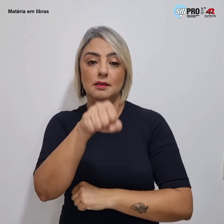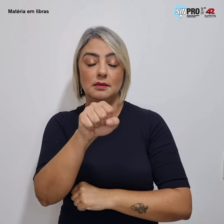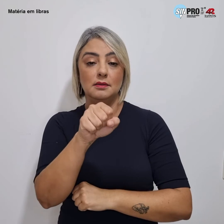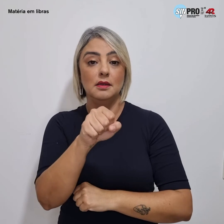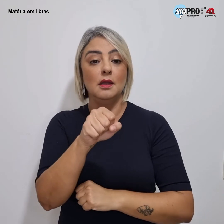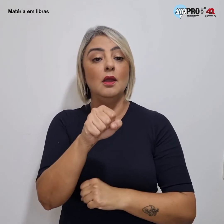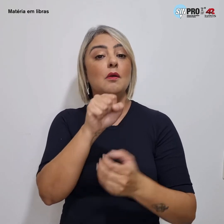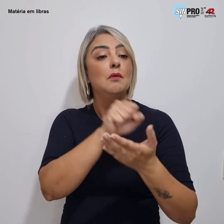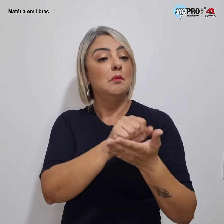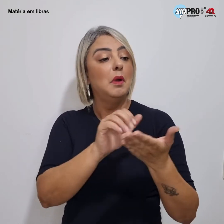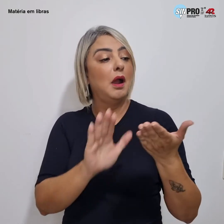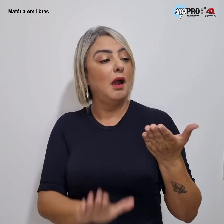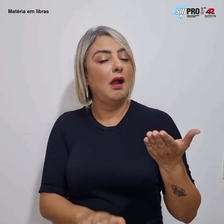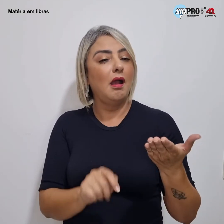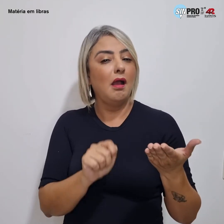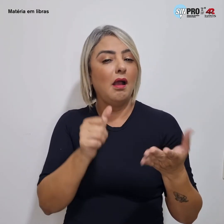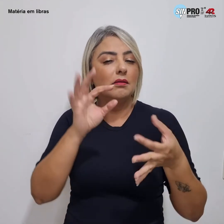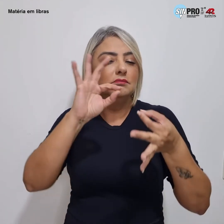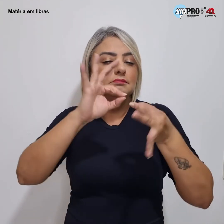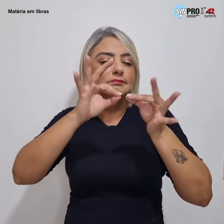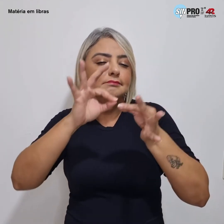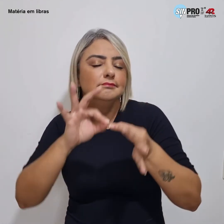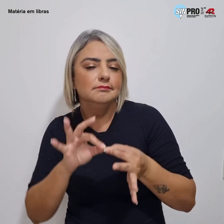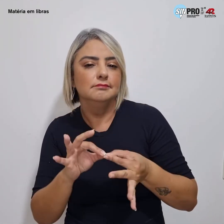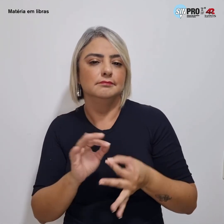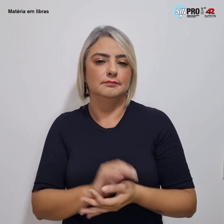sim uma atividade quase artesanal.